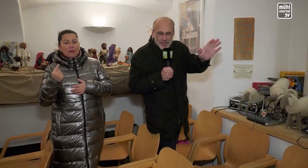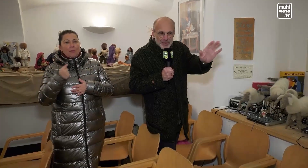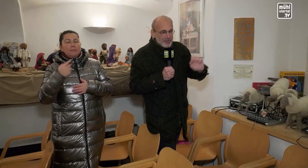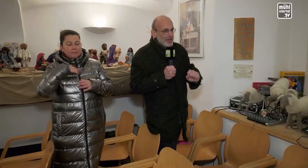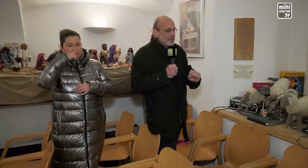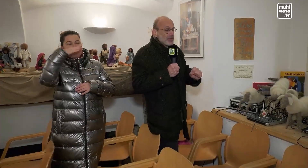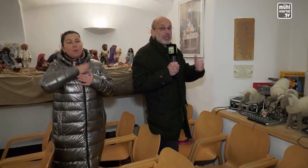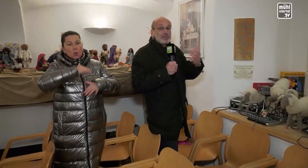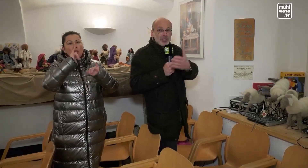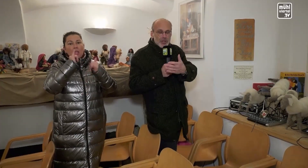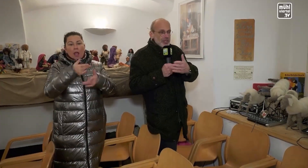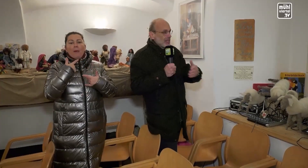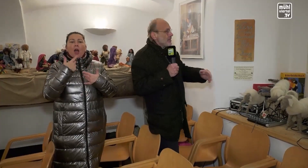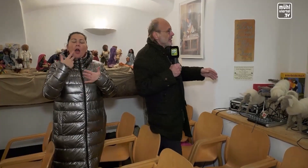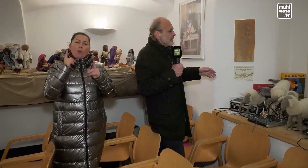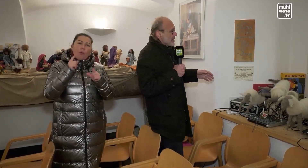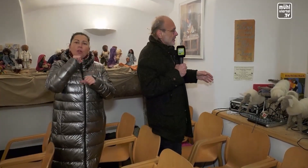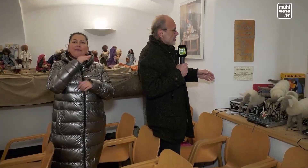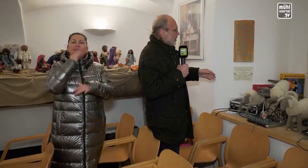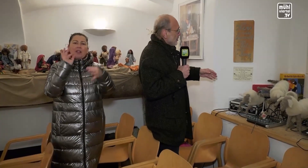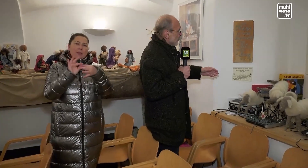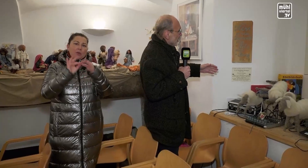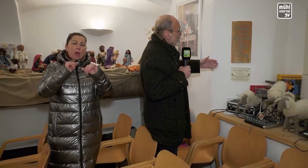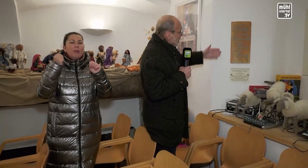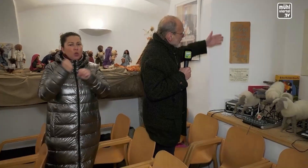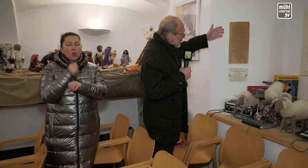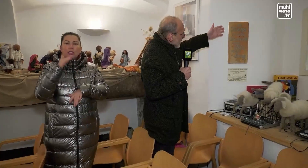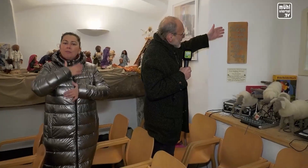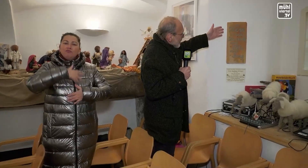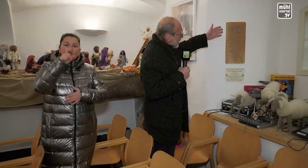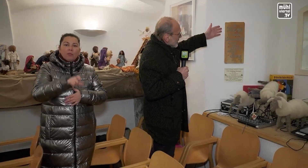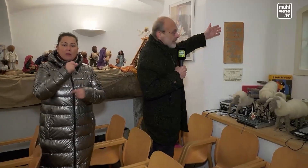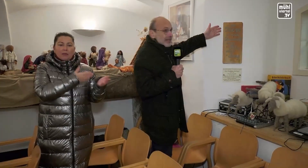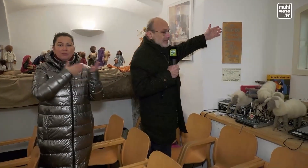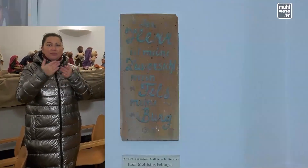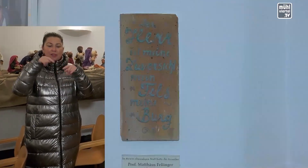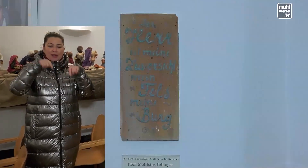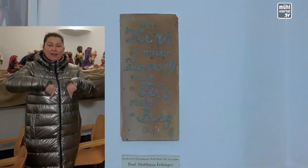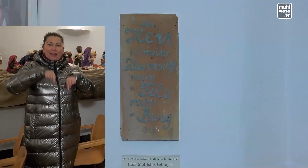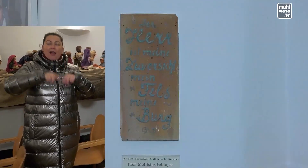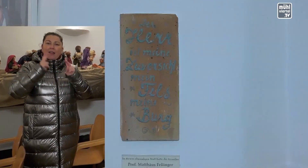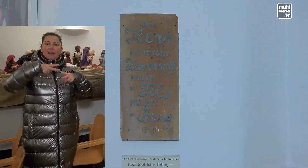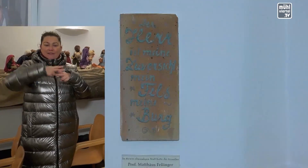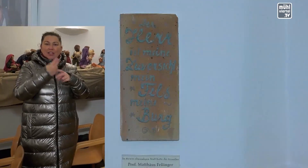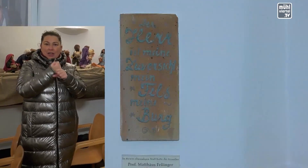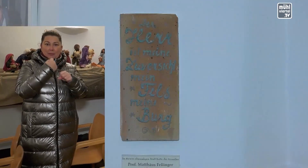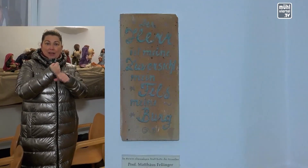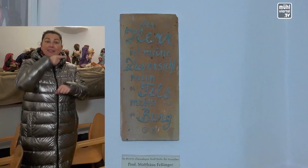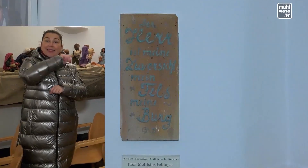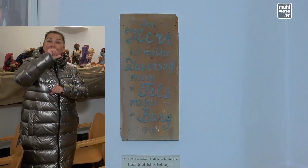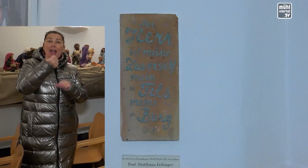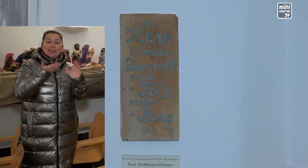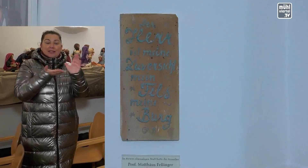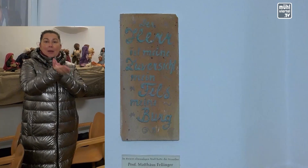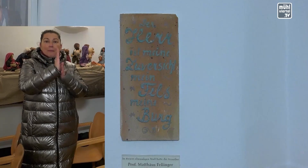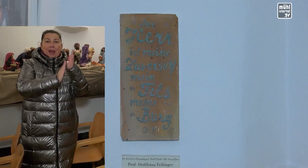für die Verbindung war. Und hat ihm die Chance gegeben, hier eine Werkstätte zu haben. Und das war sein erster Brand. Der Herr ist meine Zuversicht,